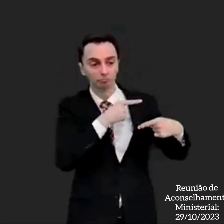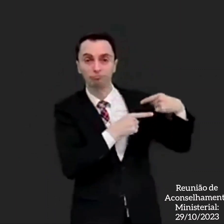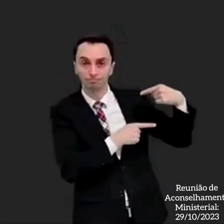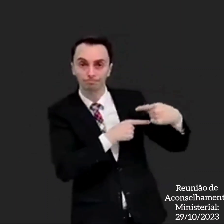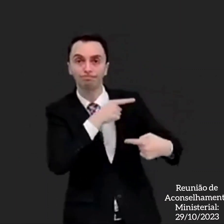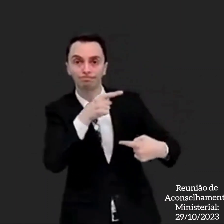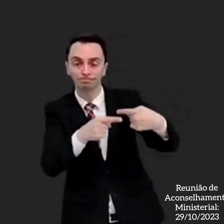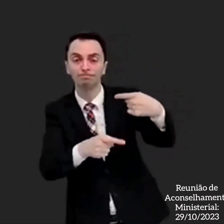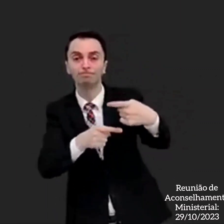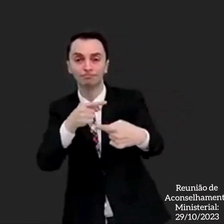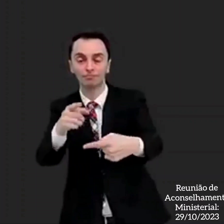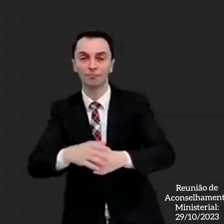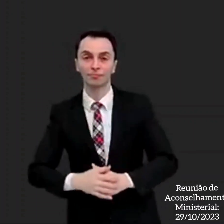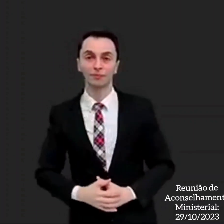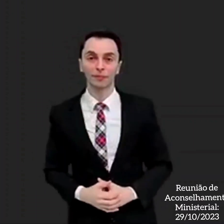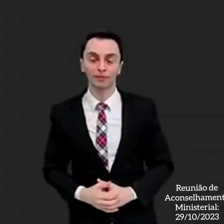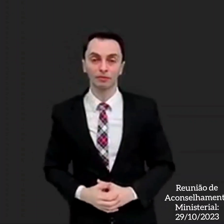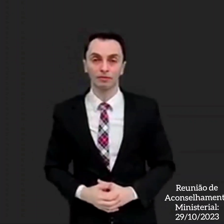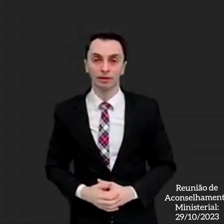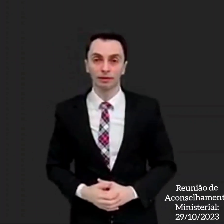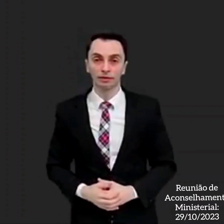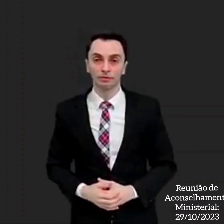que a confissão de fé